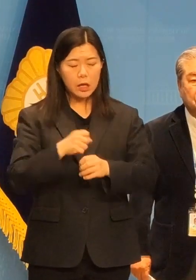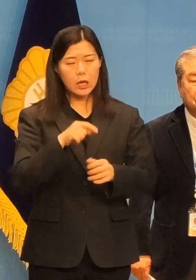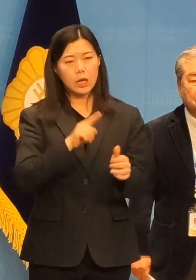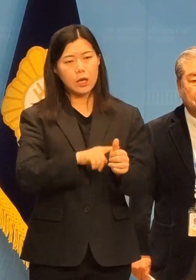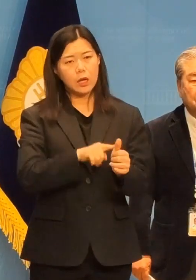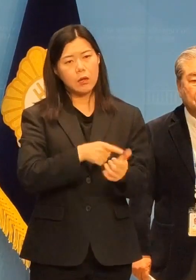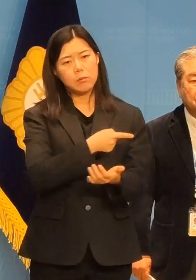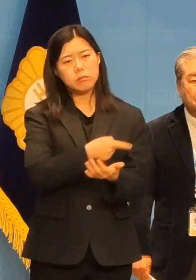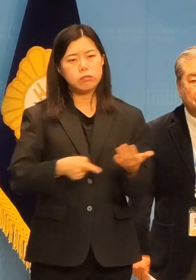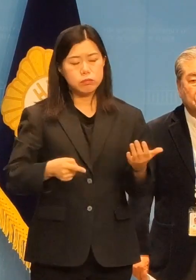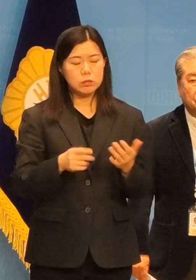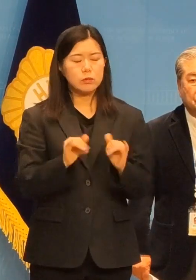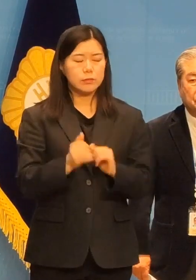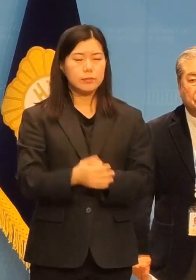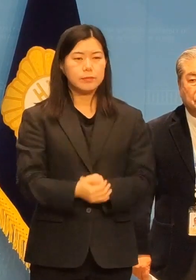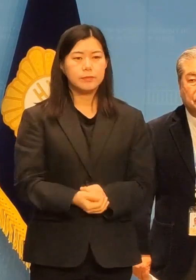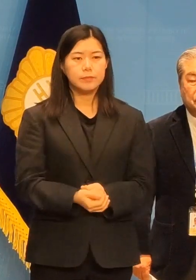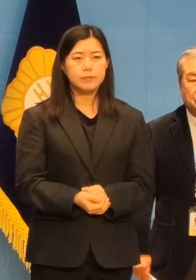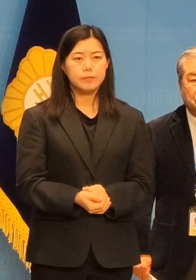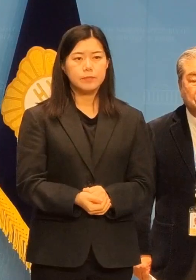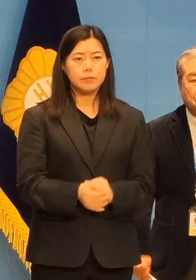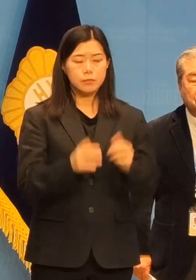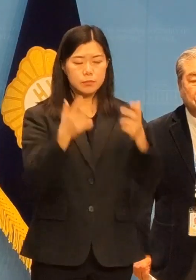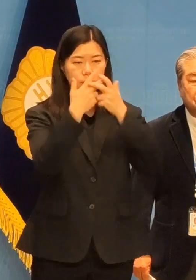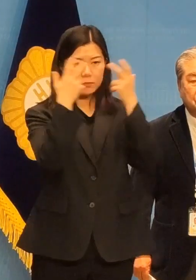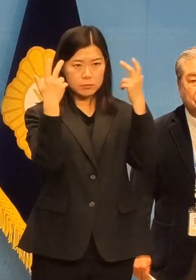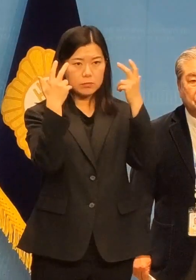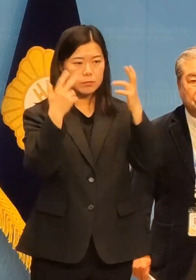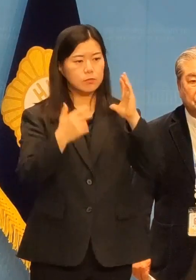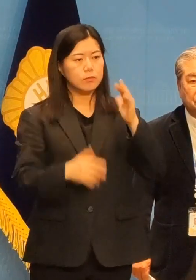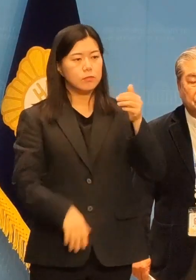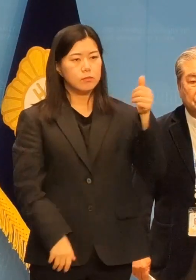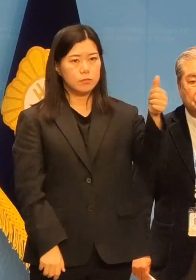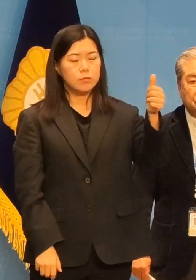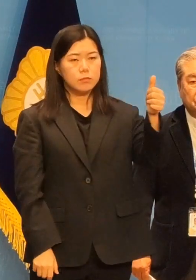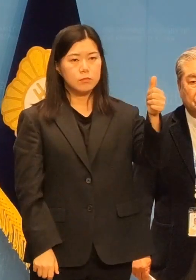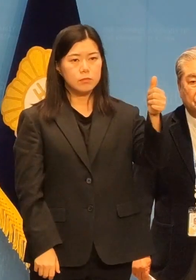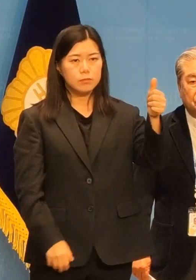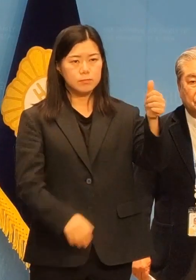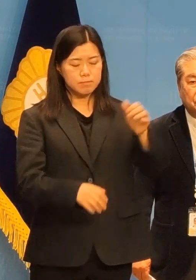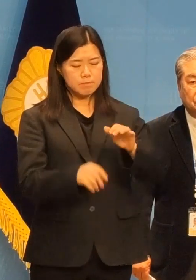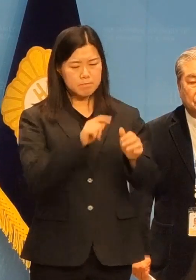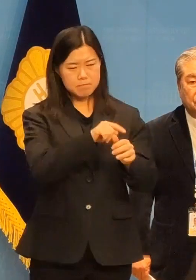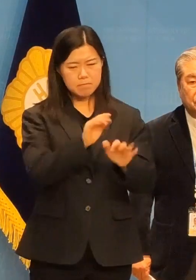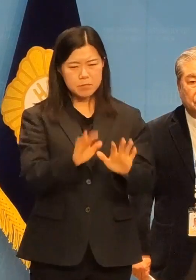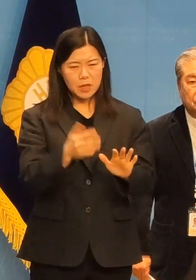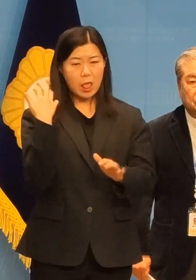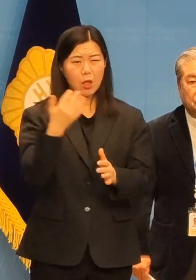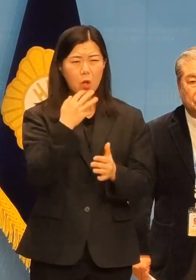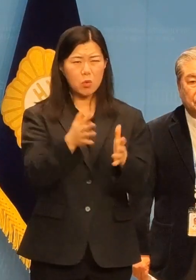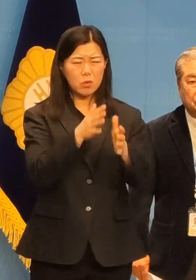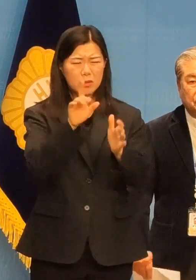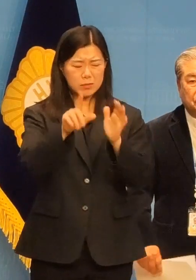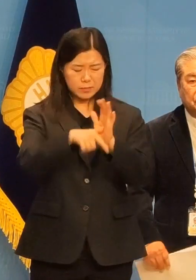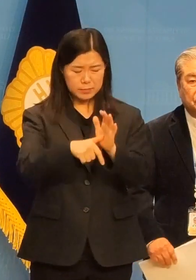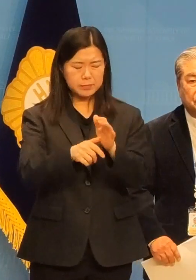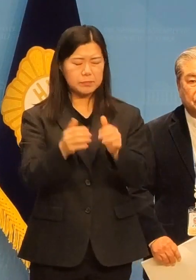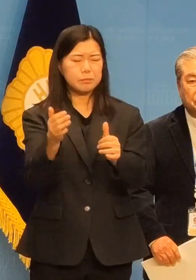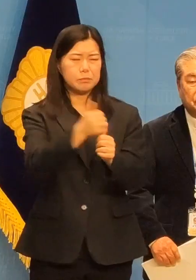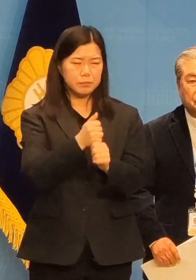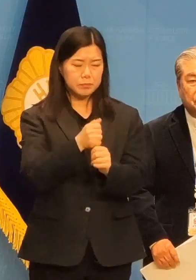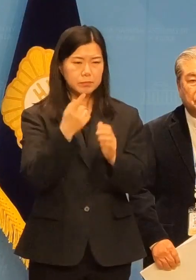그런 피해자입니다. 이재명 대통령을 잡기 위해서 그 측근이 이화영